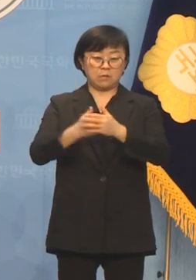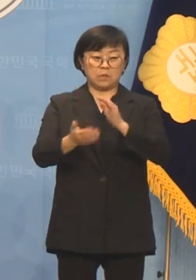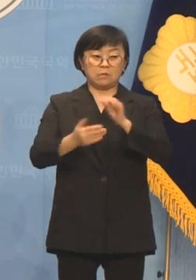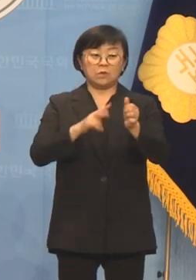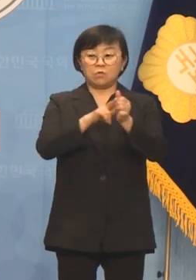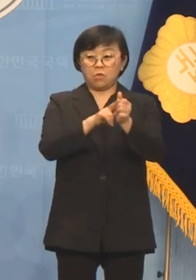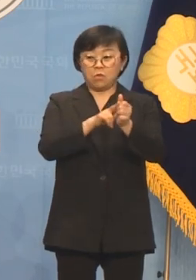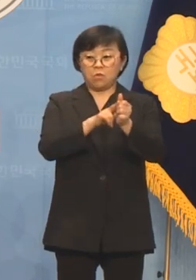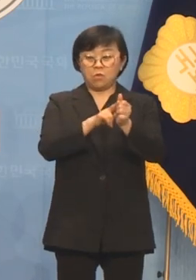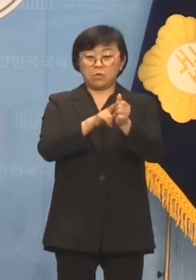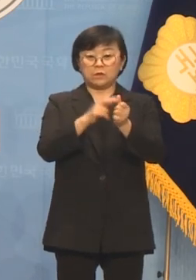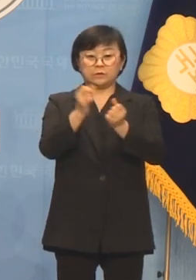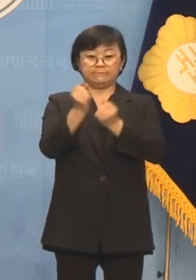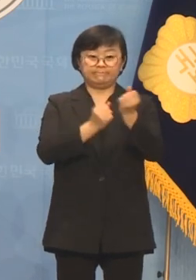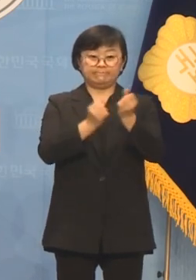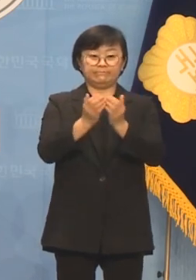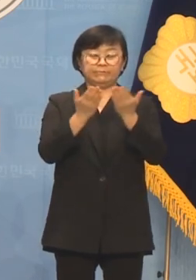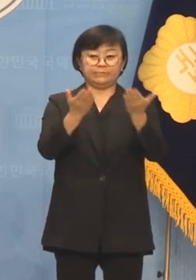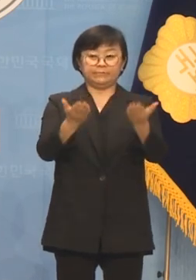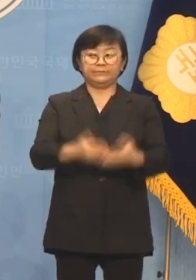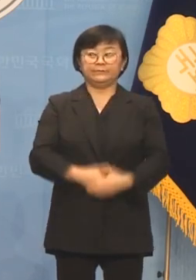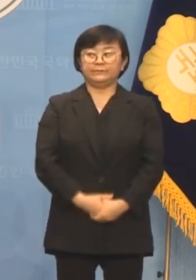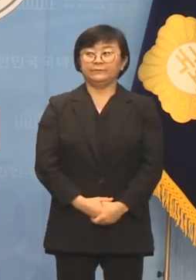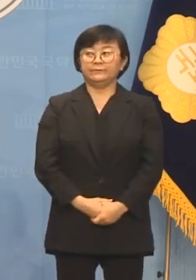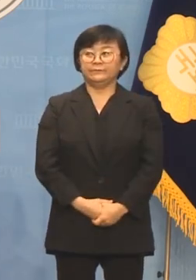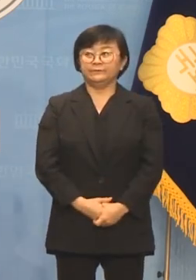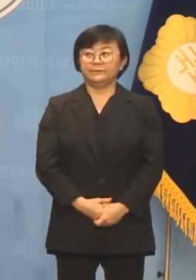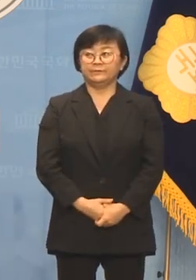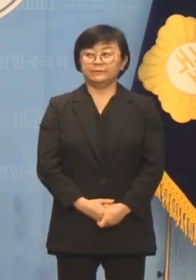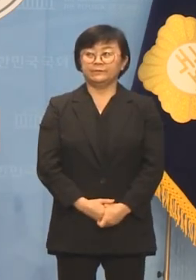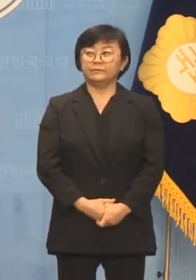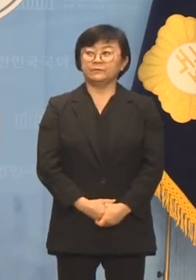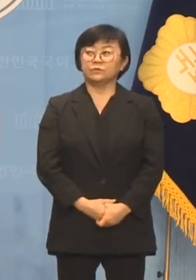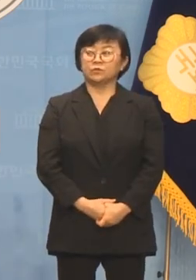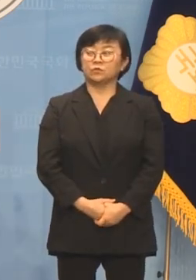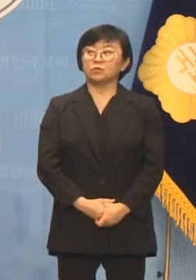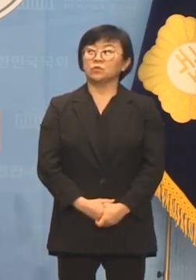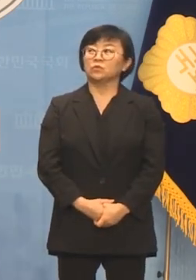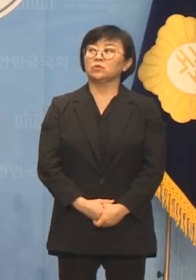예비후보께서 기자회견문을 낭독해 주시겠습니다.